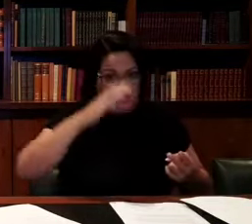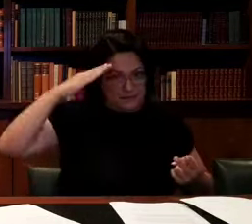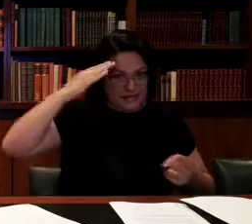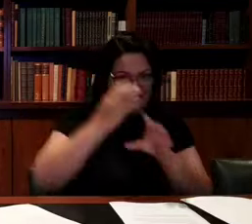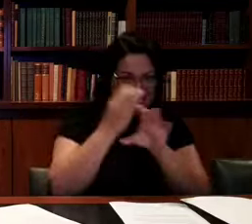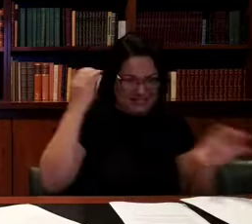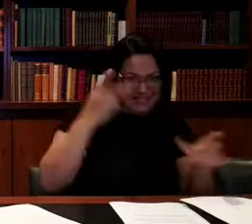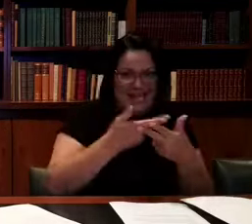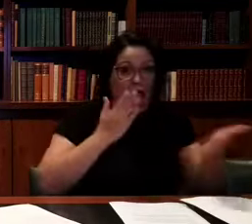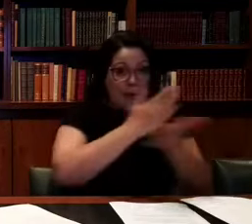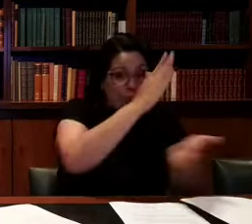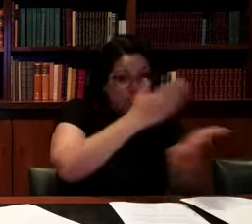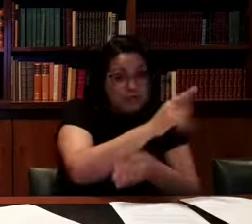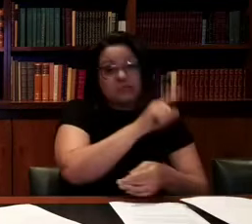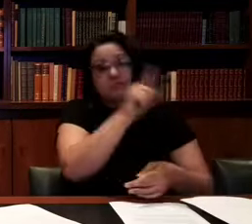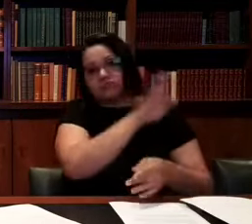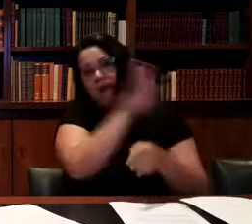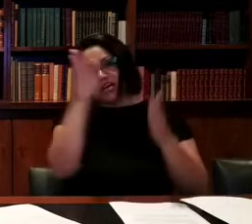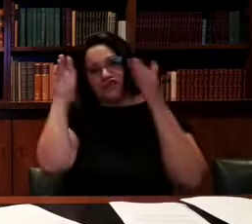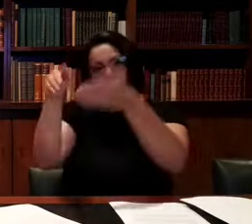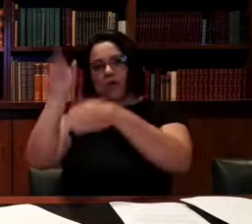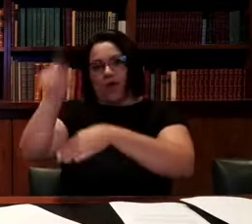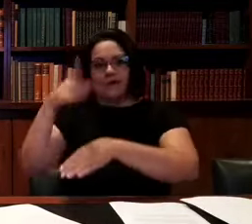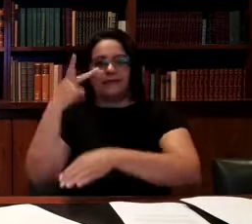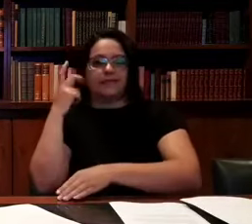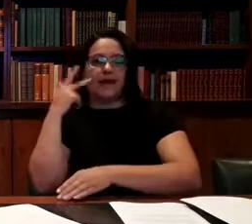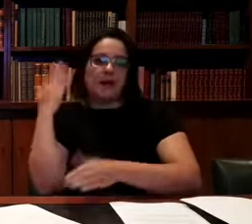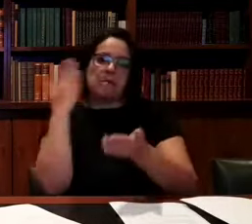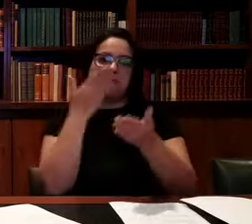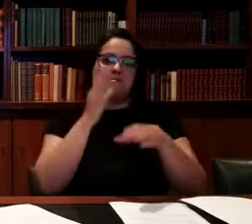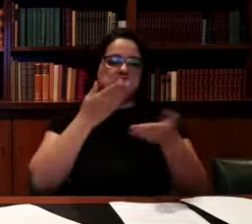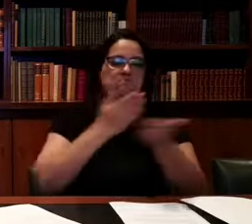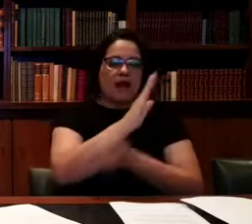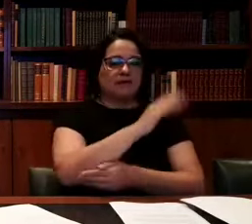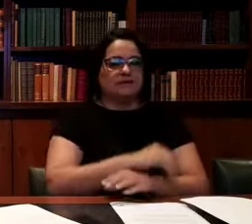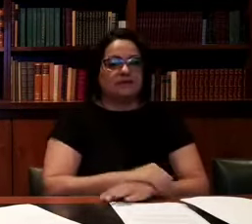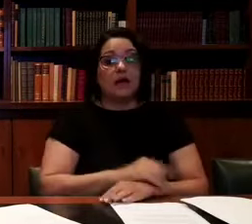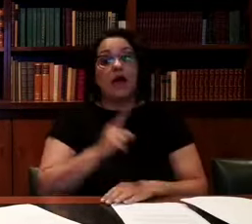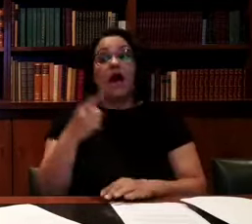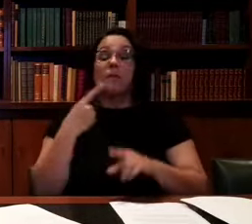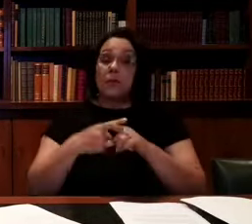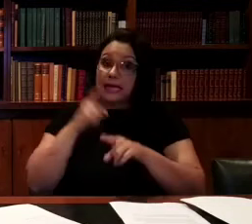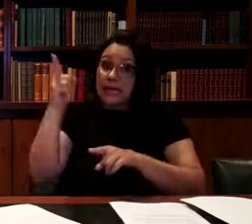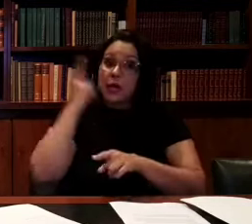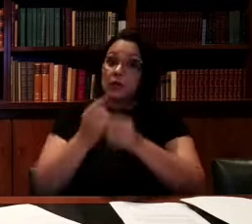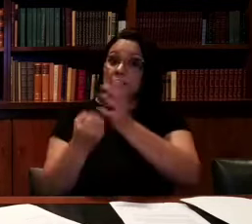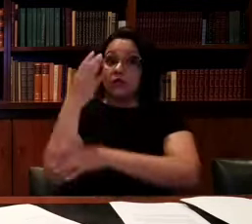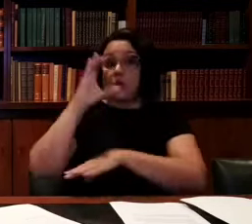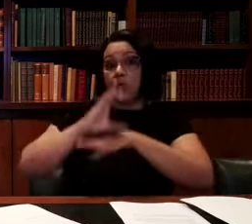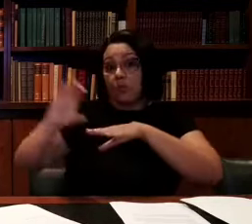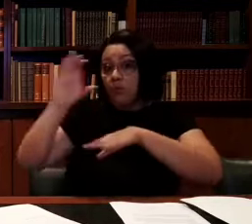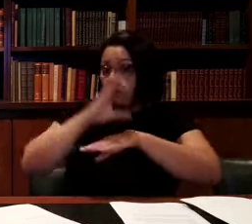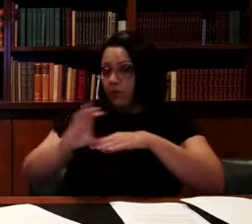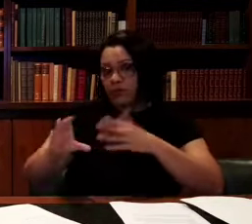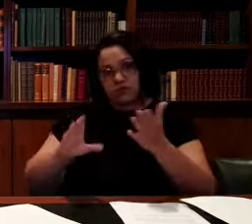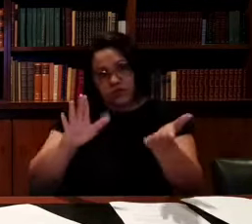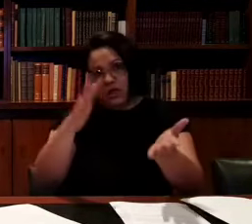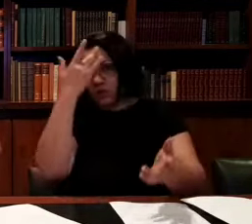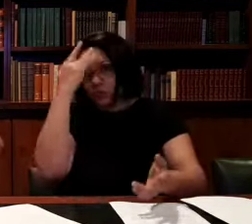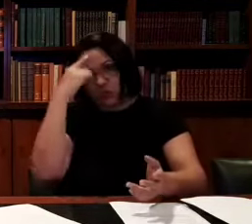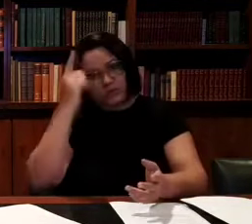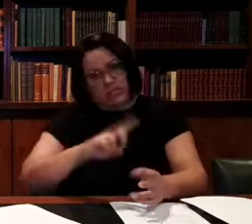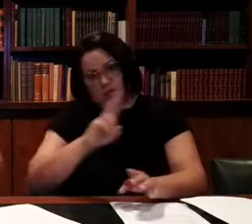imi mesmo do Ita né que em sendo a região criado cursinhos lá em um cursinho que deu um sucesso curtinho acepção não seu